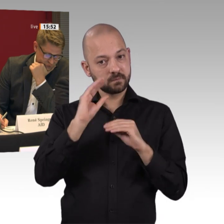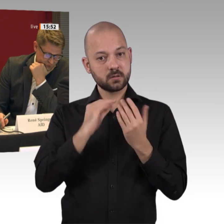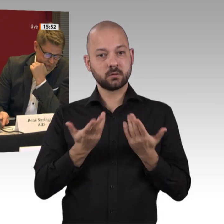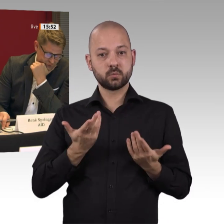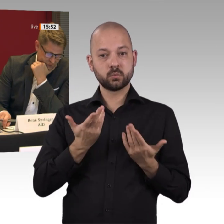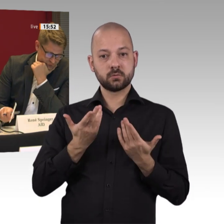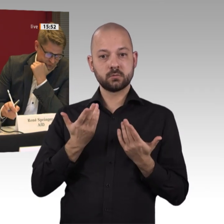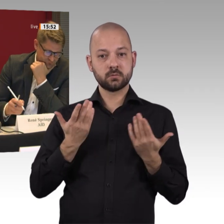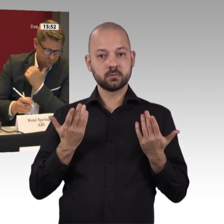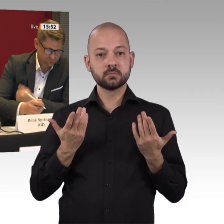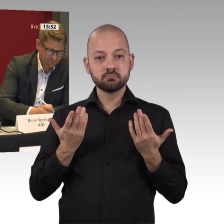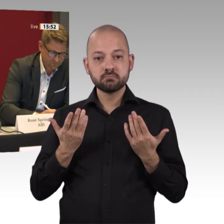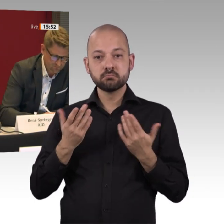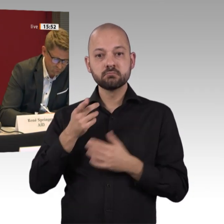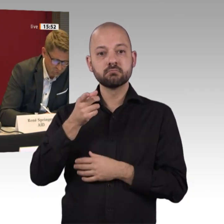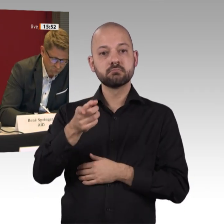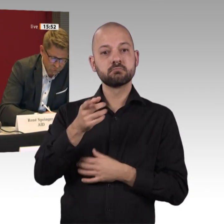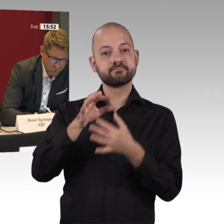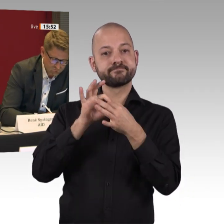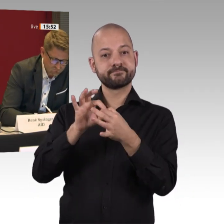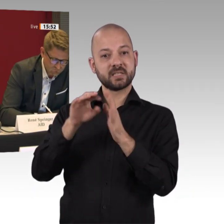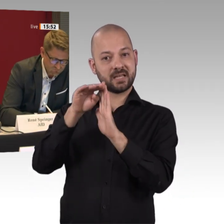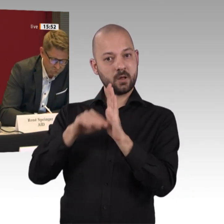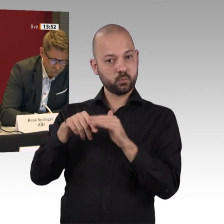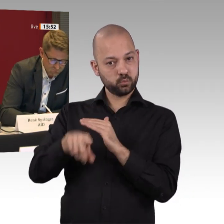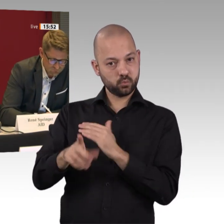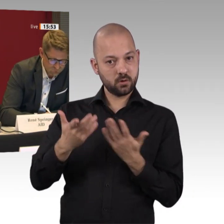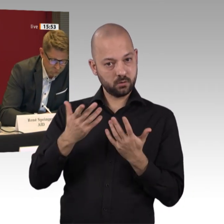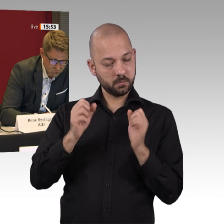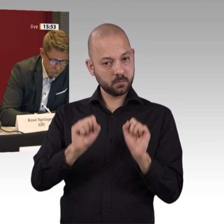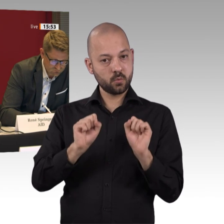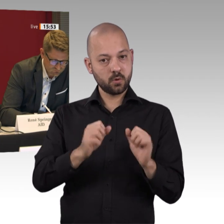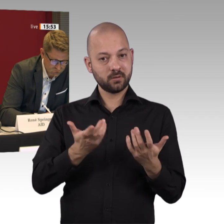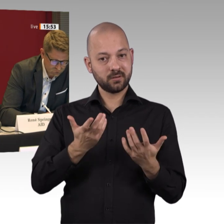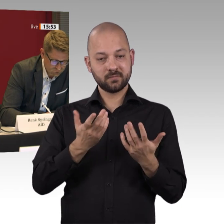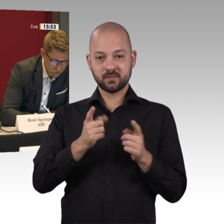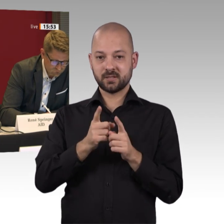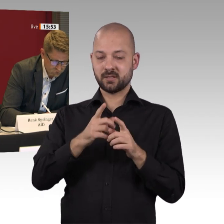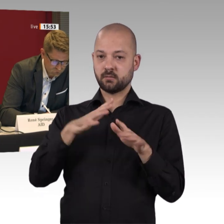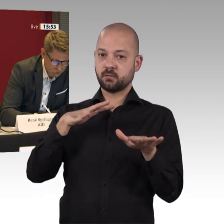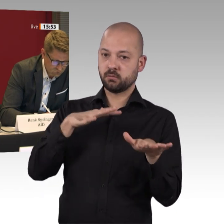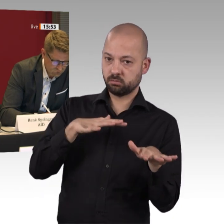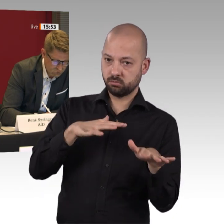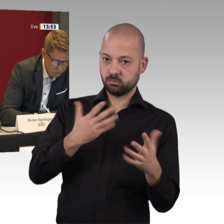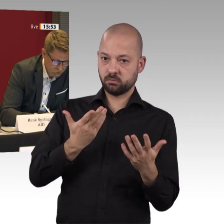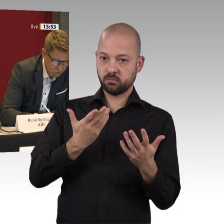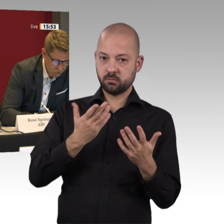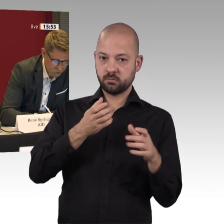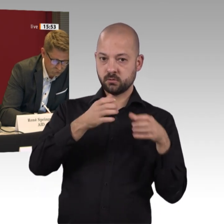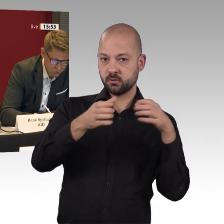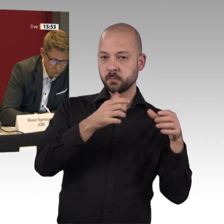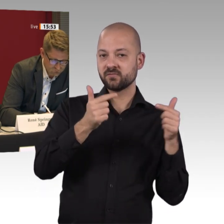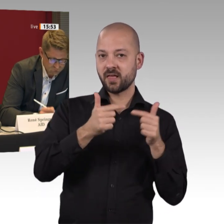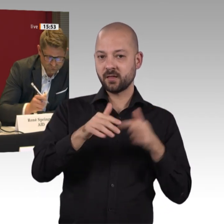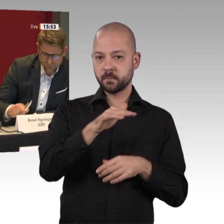und wie schätzen Sie das ein, werden die Pflegeplätze ausreichend vorhanden sein, wenn die neue